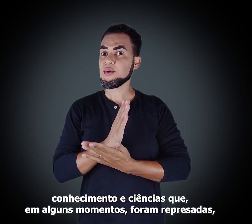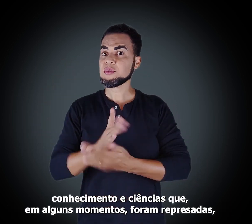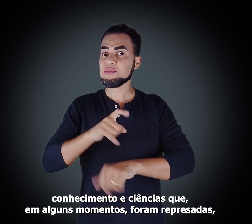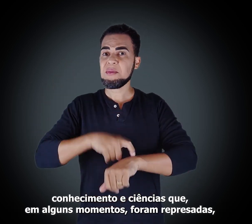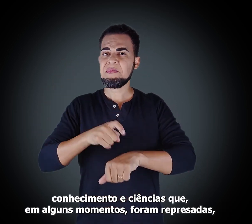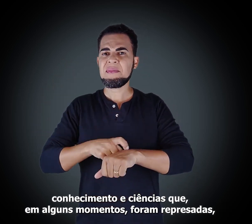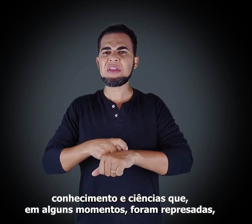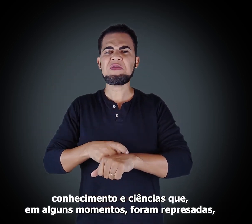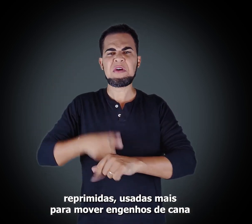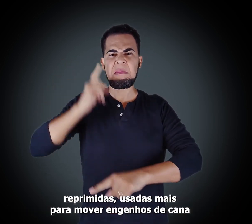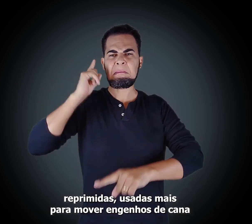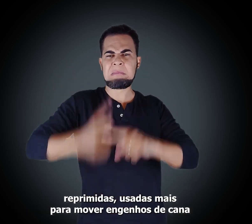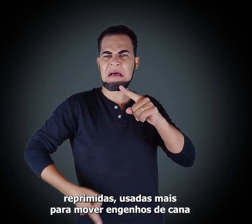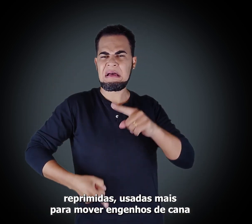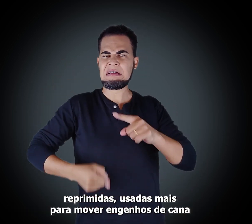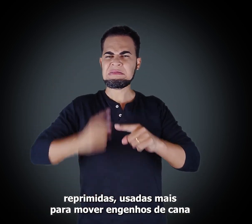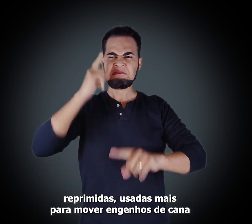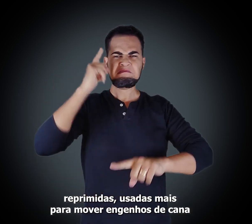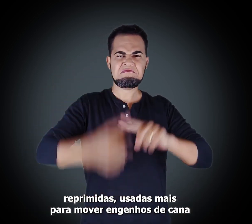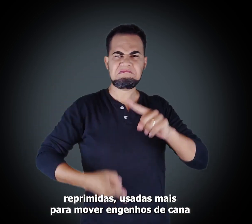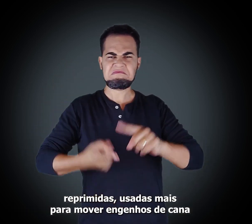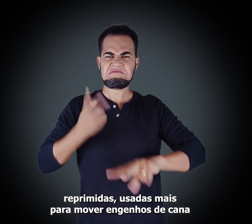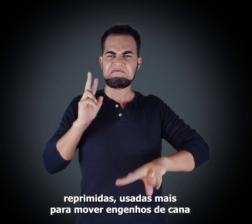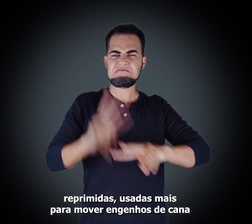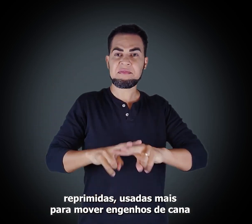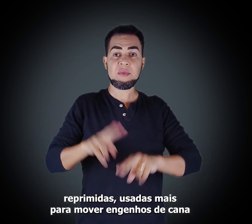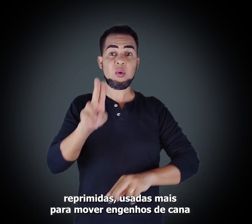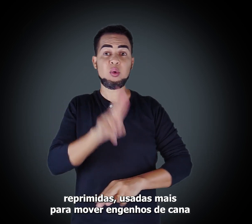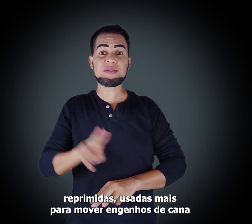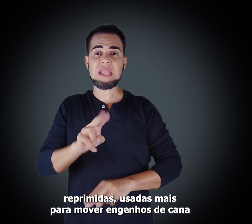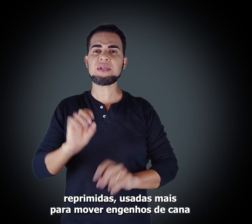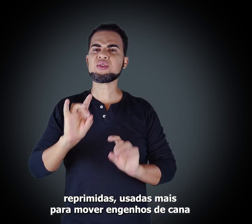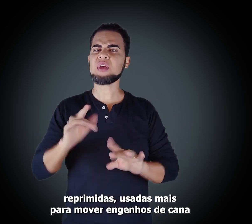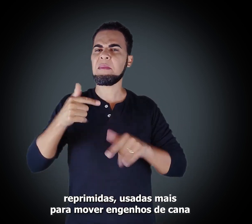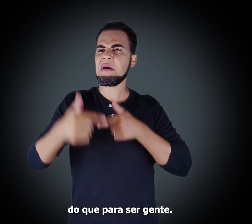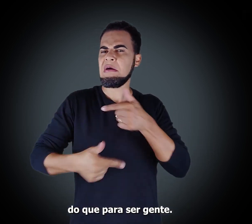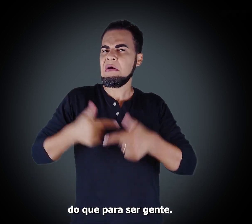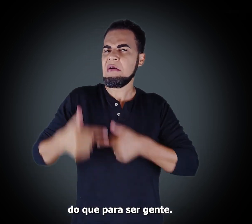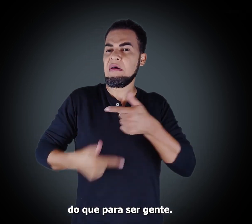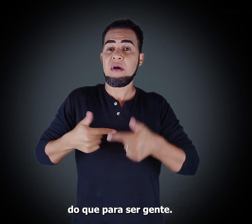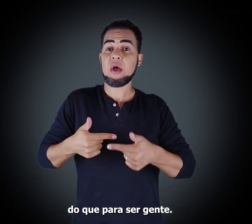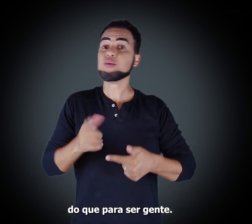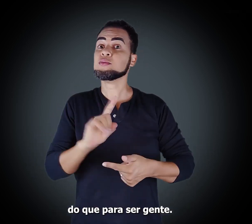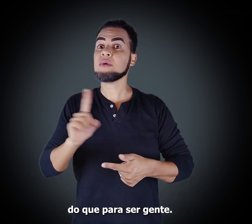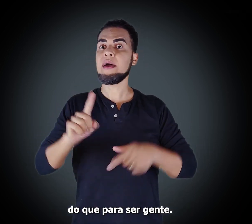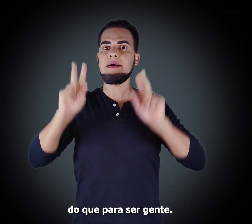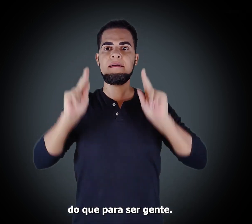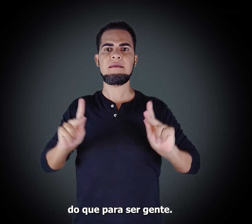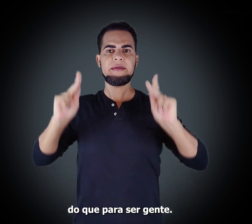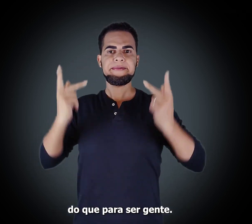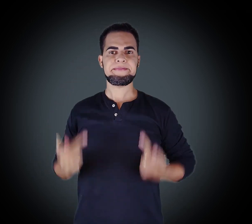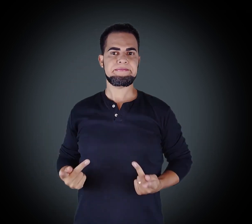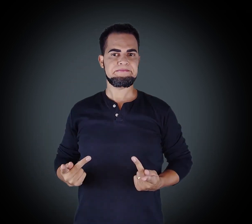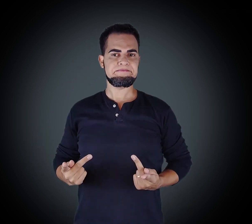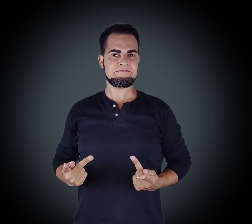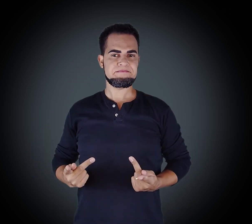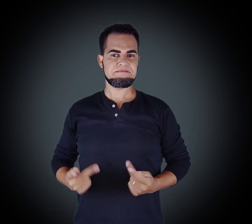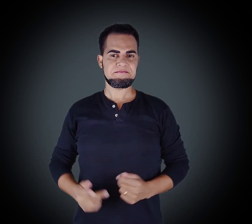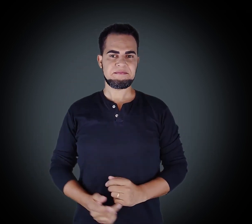momentos foram represadas, reprimidas, usadas mais para mover engenhos de cana do que para ser gente.